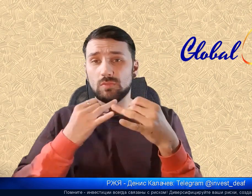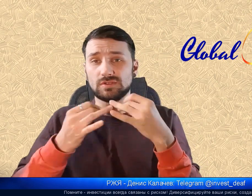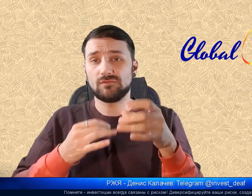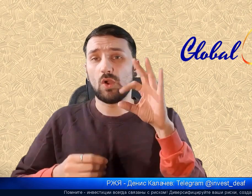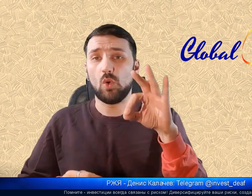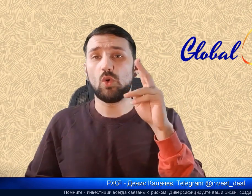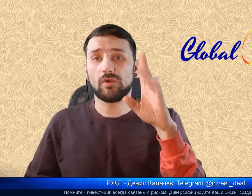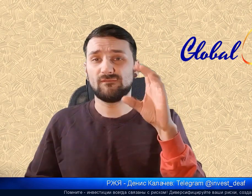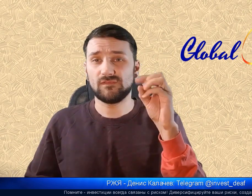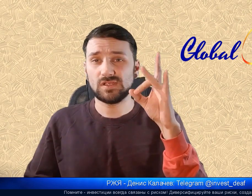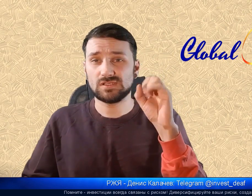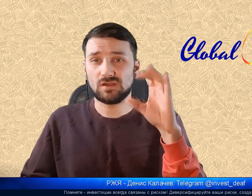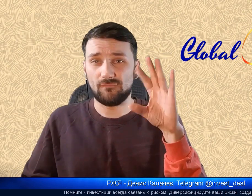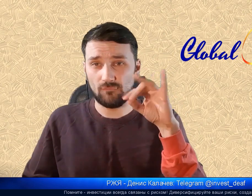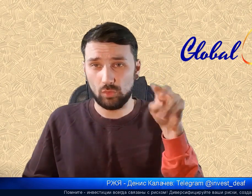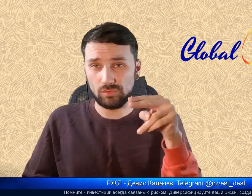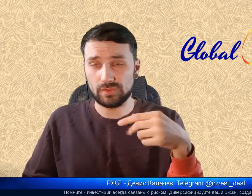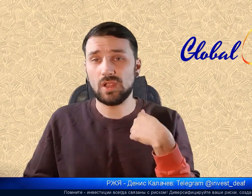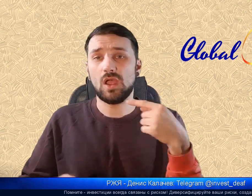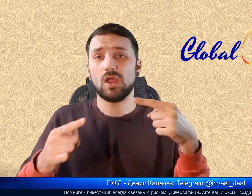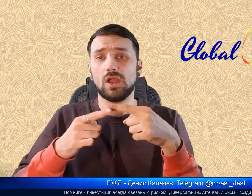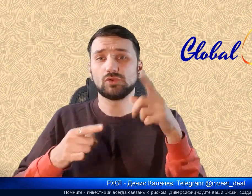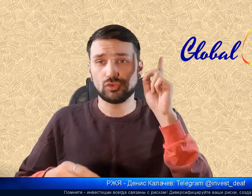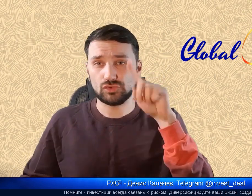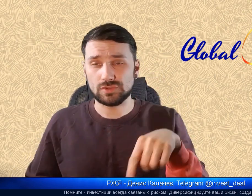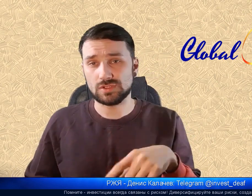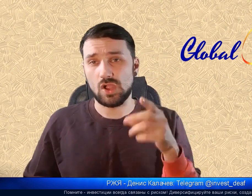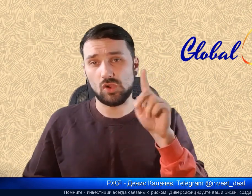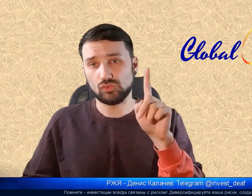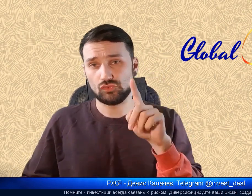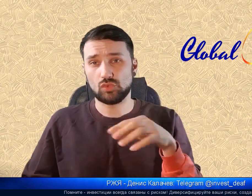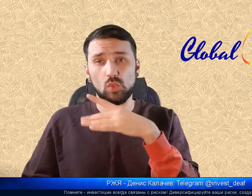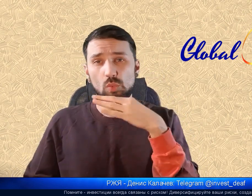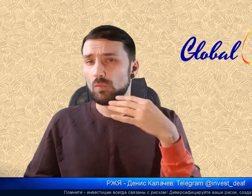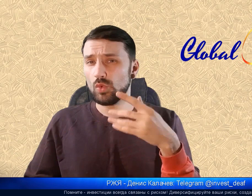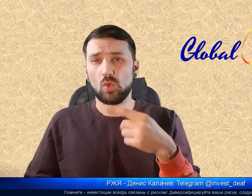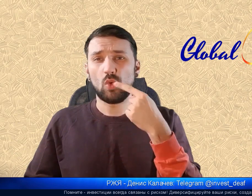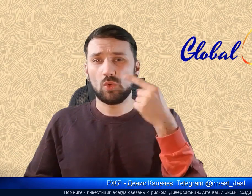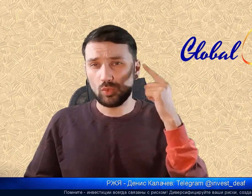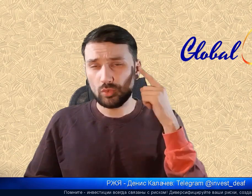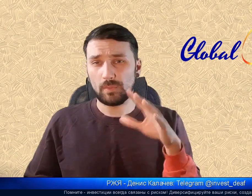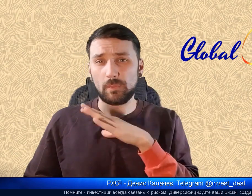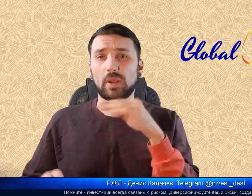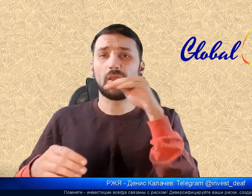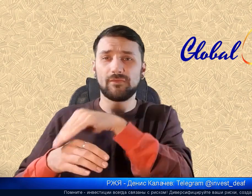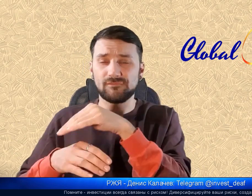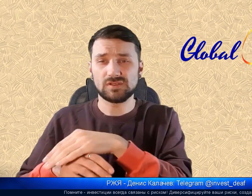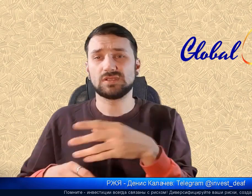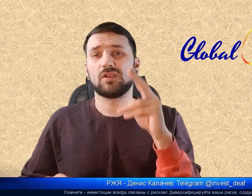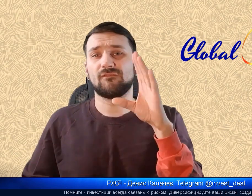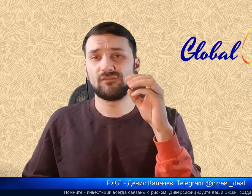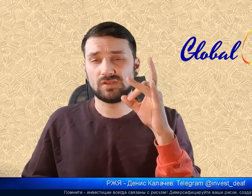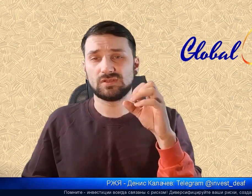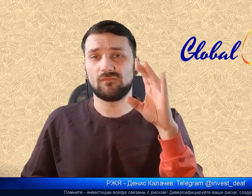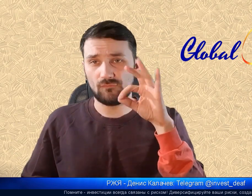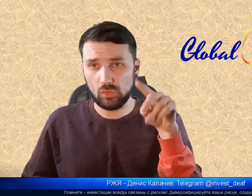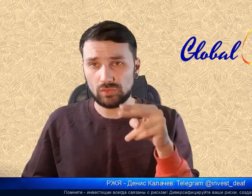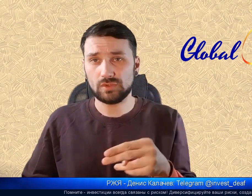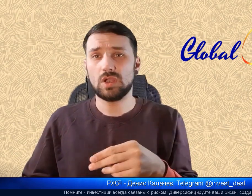в августе 2017 года, прекратились выплаты. То есть, и у людей все еще